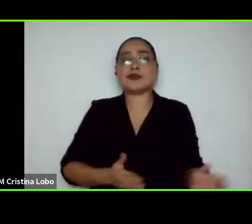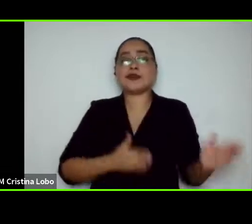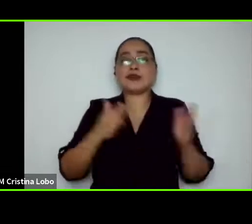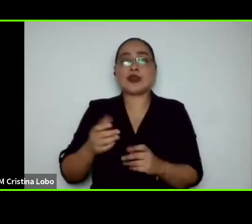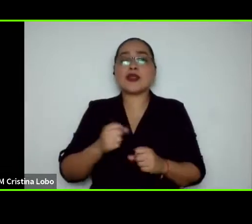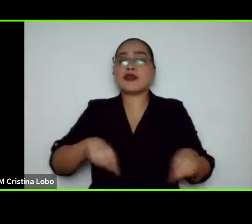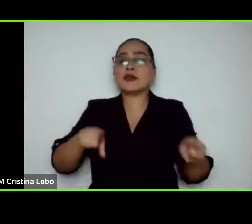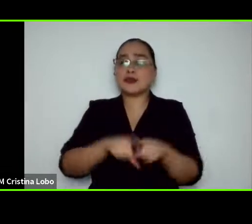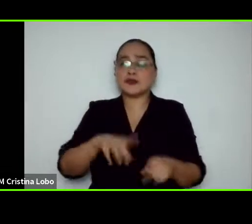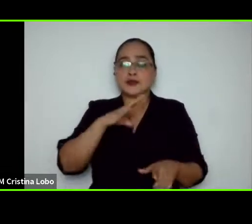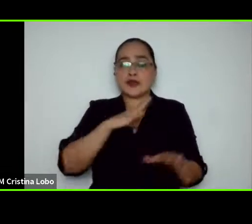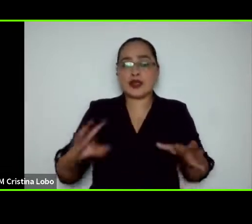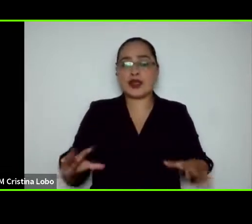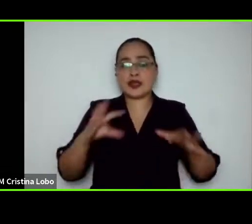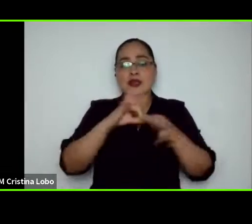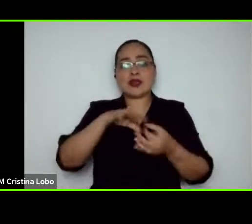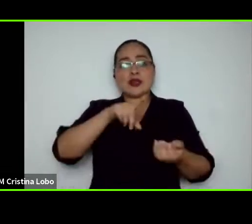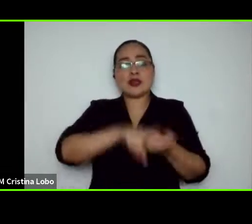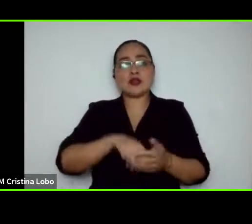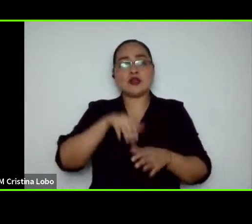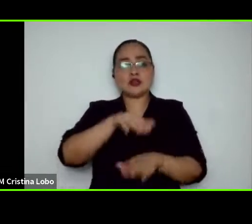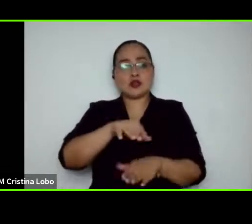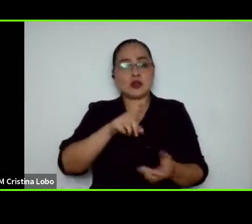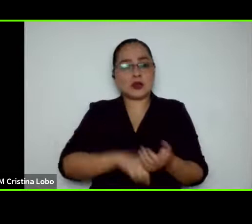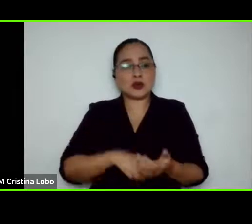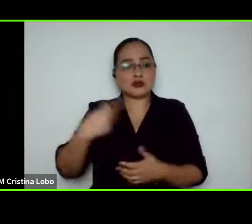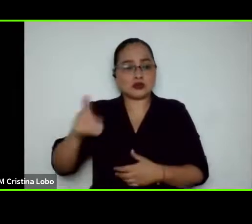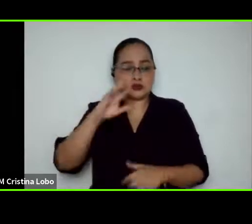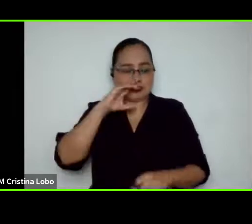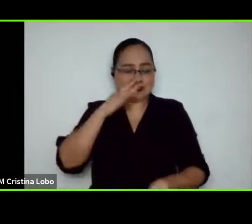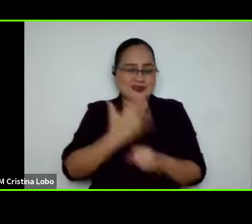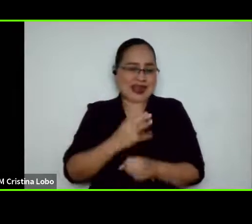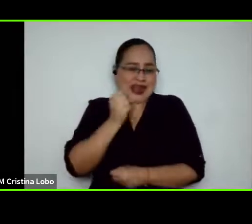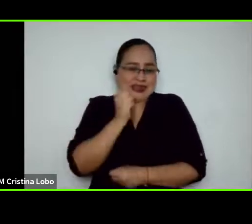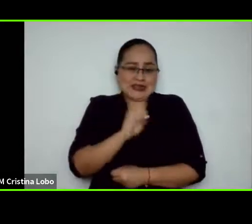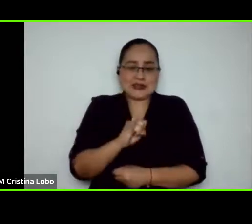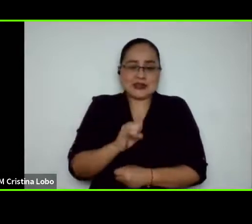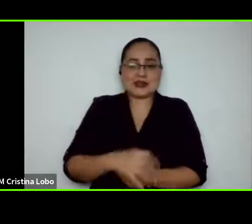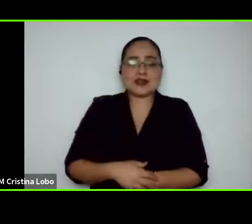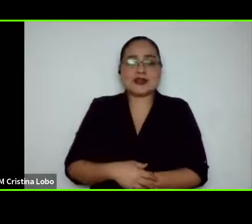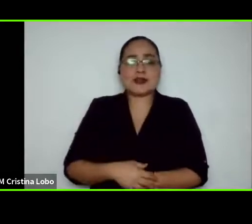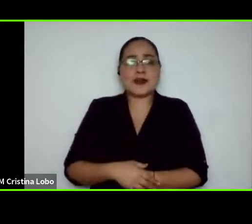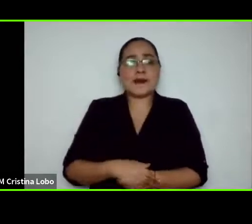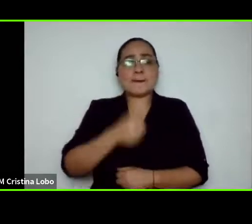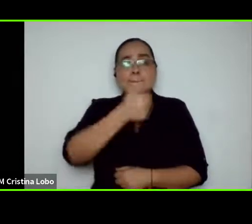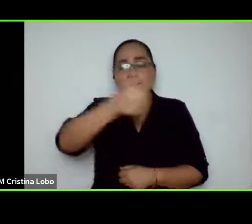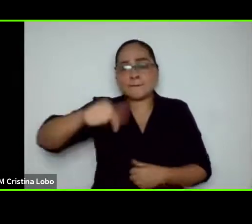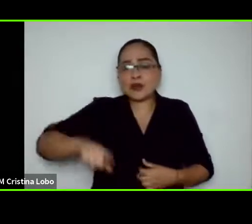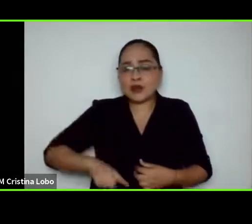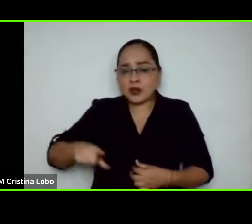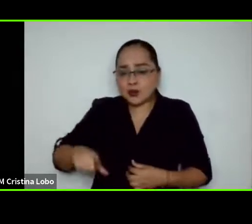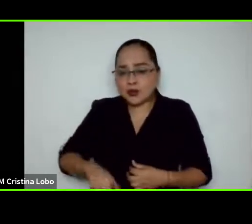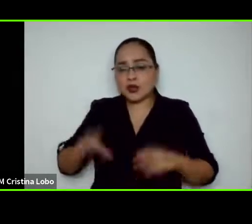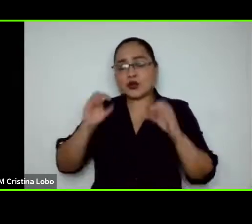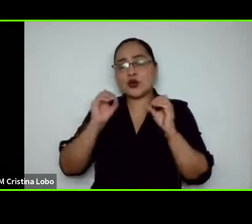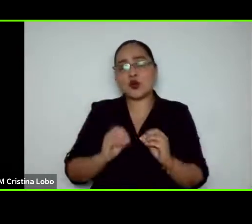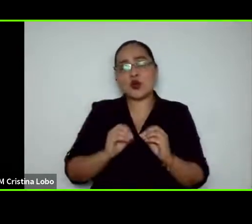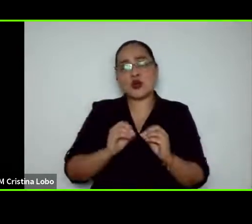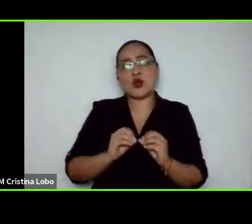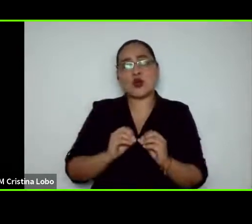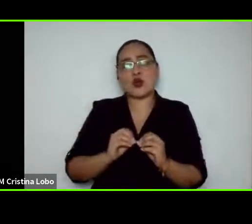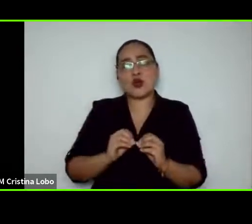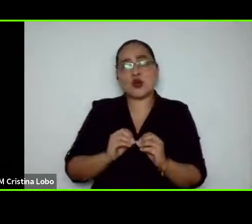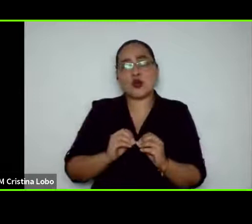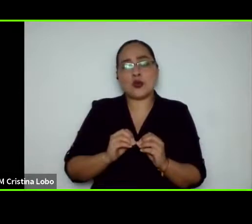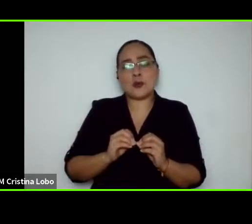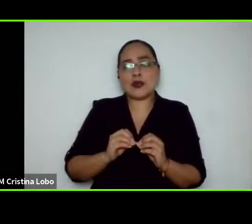estas obligaciones y el ejercicio competencial. Es decir, para que los estados, para que cualquier estado nacional